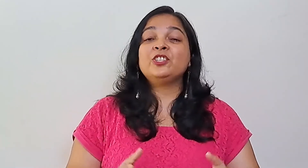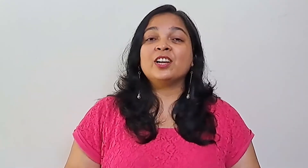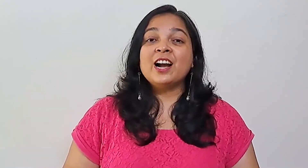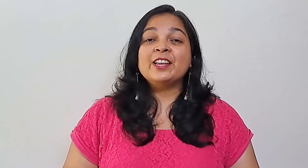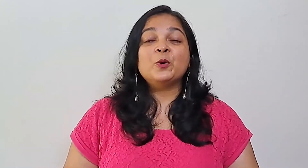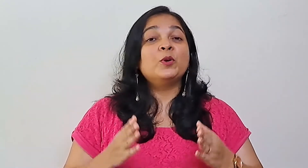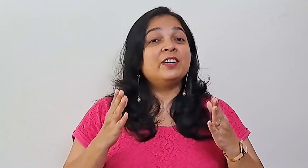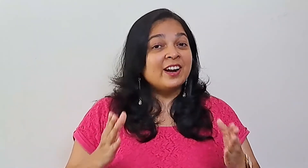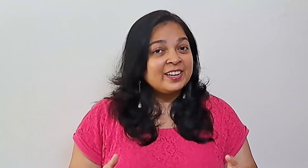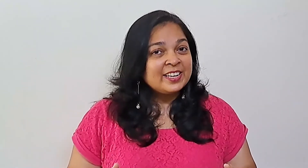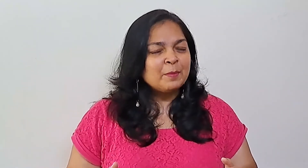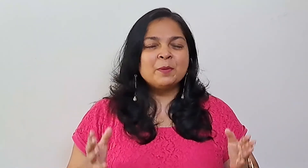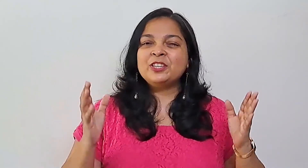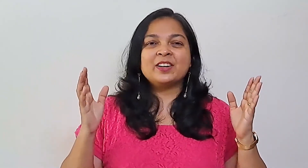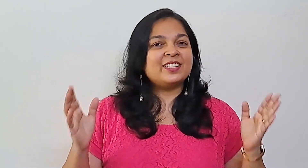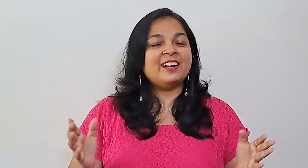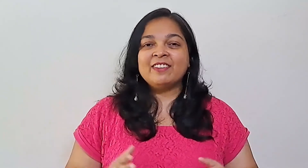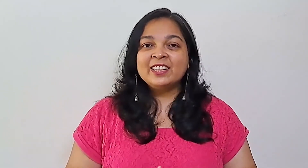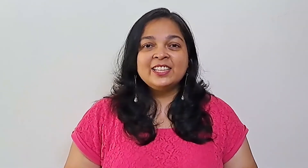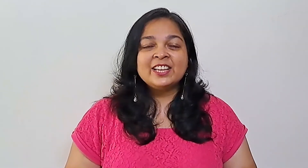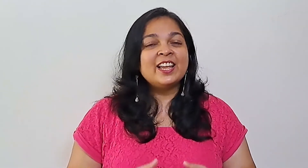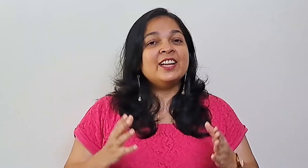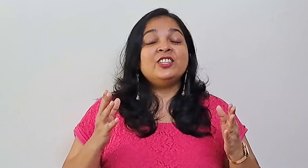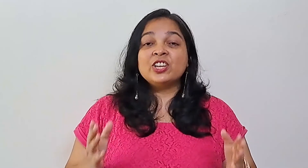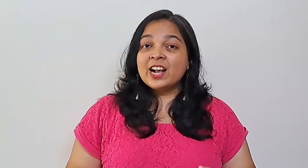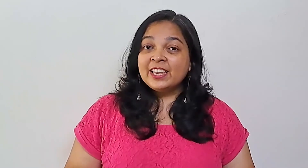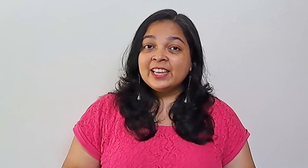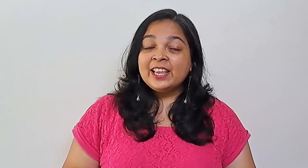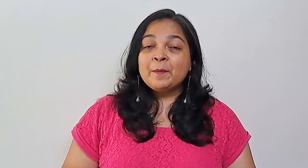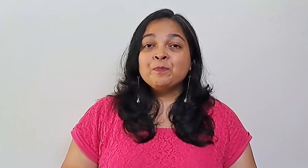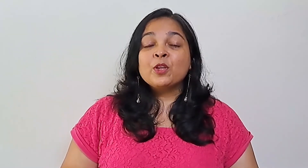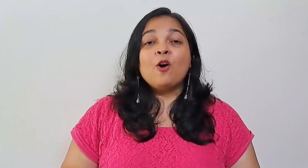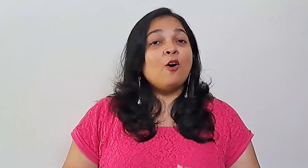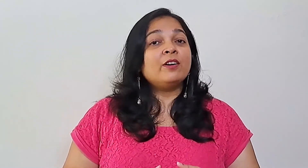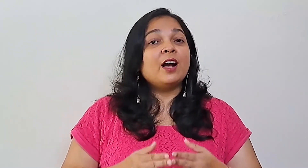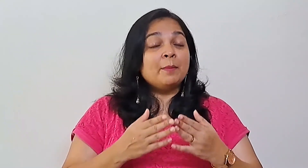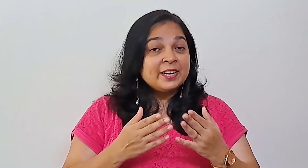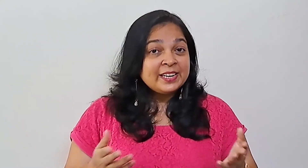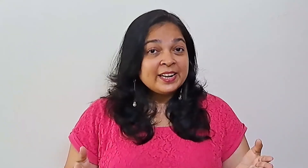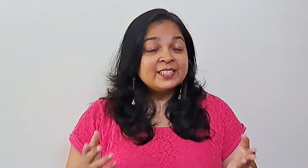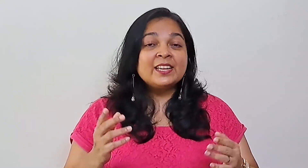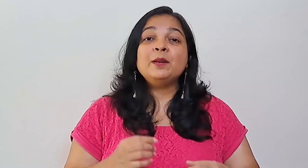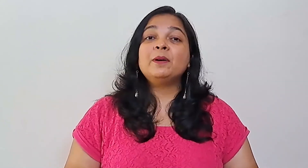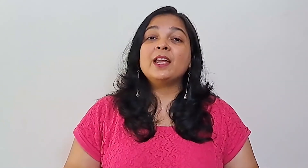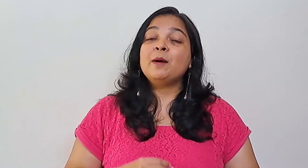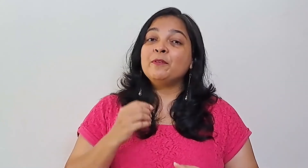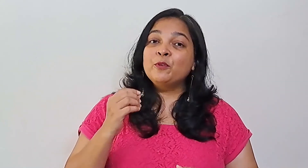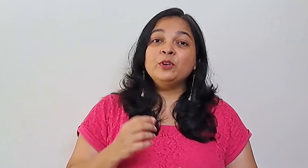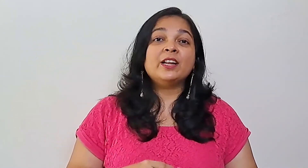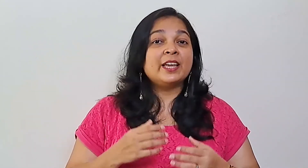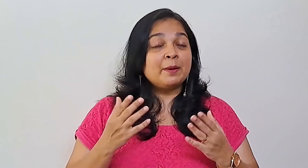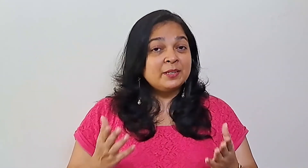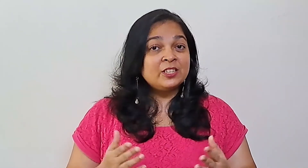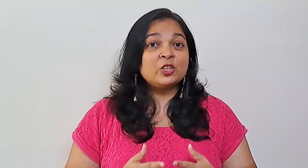ਤੁਸੀਂ ਆਪਣੀ ਚੰਗਾਈ ਨੂੰ ਗ੍ਰਹਿਣ ਕਰ ਲਿਆ ਆ। ਪਰਮੇਸ਼ਵਰ ਦਾ ਧੰਨਵਾਦ ਕਰਦੇ ਹਾਂ ਚੰਗਾਈ ਦੇ ਲਈ। ਤੇ ਸਾਡੀ ਡਿਟੇਲ ਸਕਰੀਨ ਦੇ ਉੱਤੇ ਹਨ।